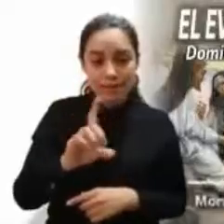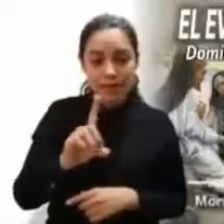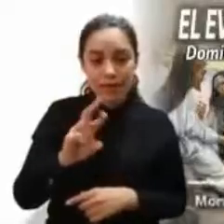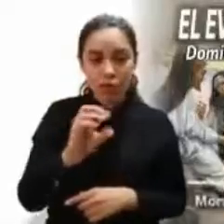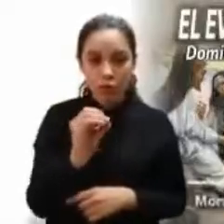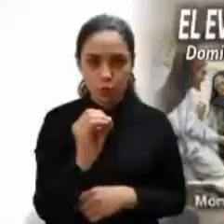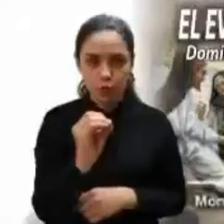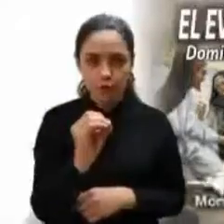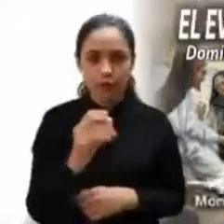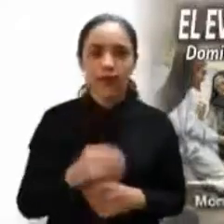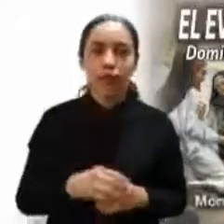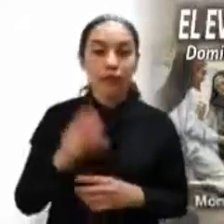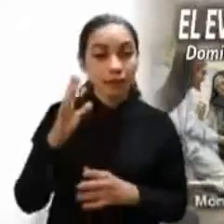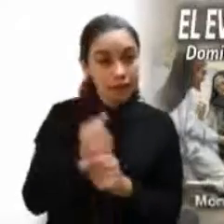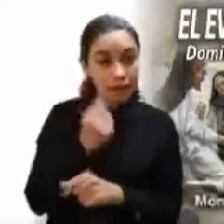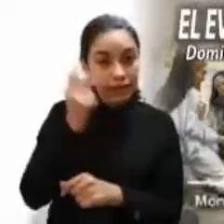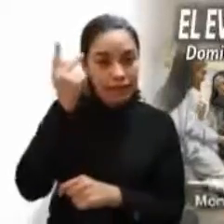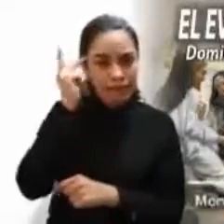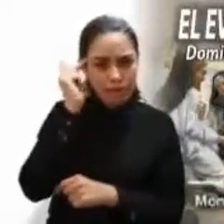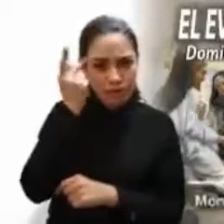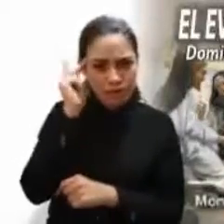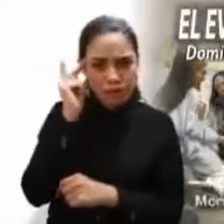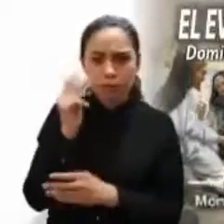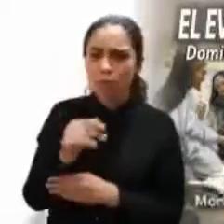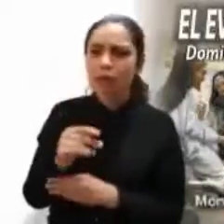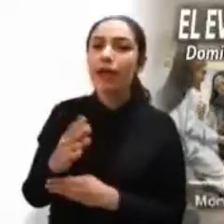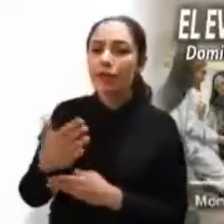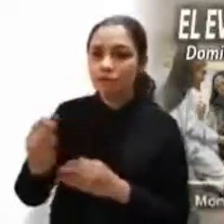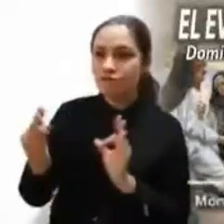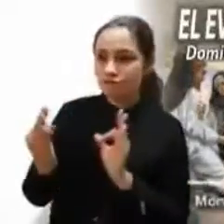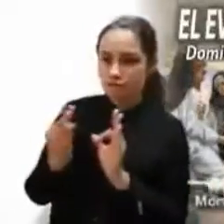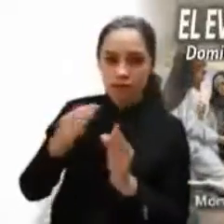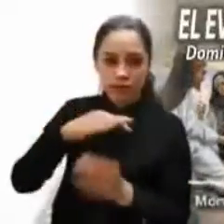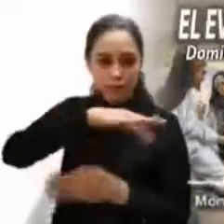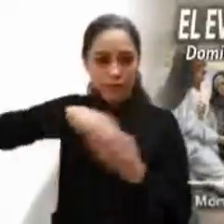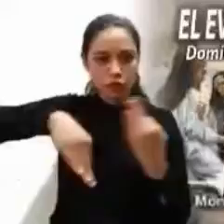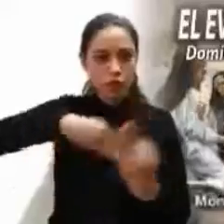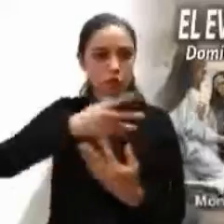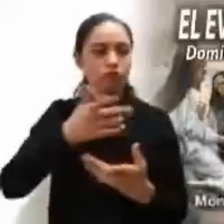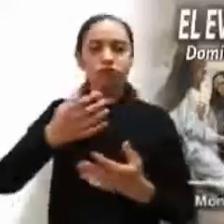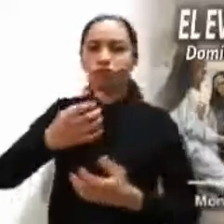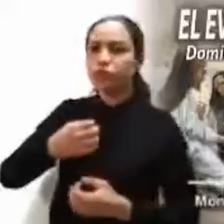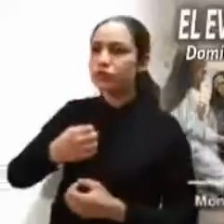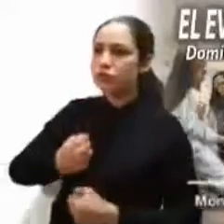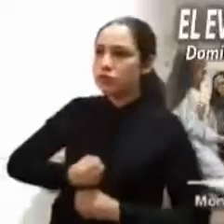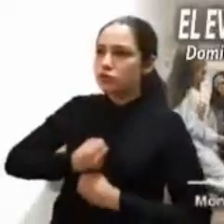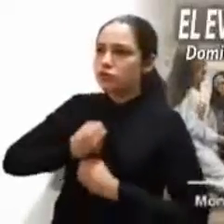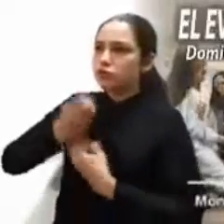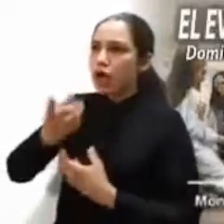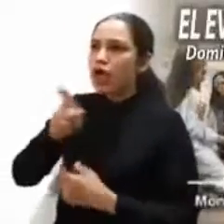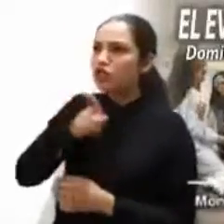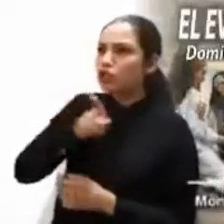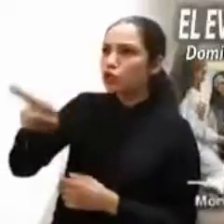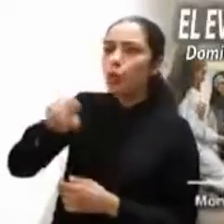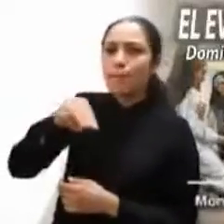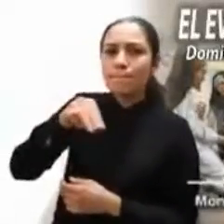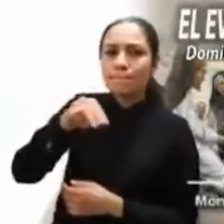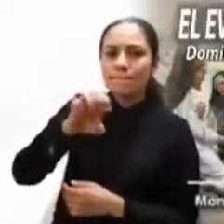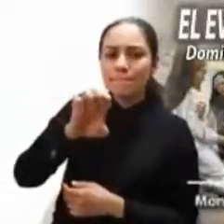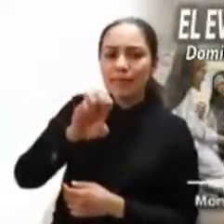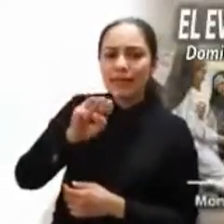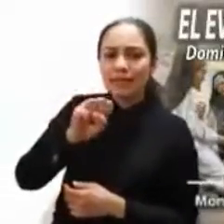respuesta contundente: tú eres el Mesías de Dios. Verdad plena y dicha con toda